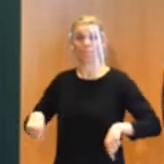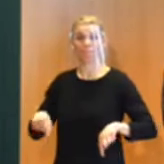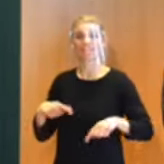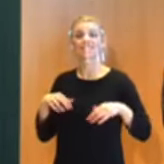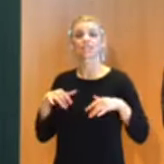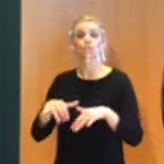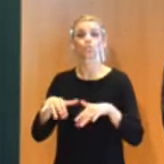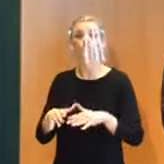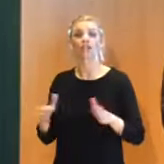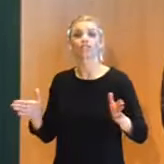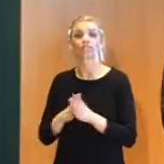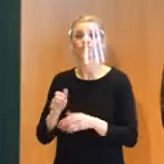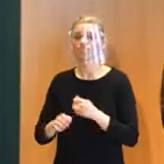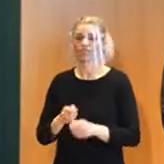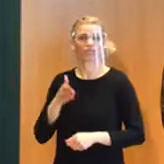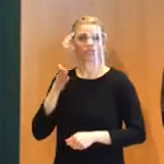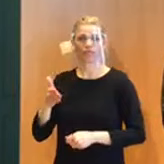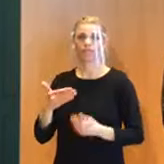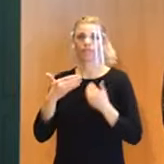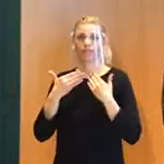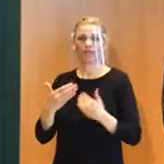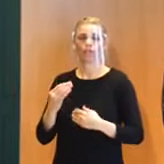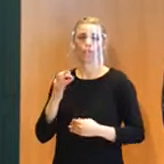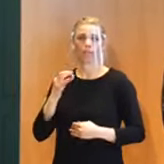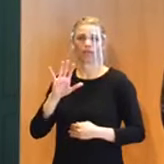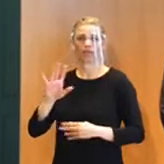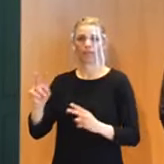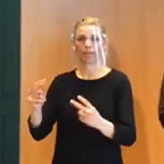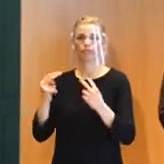podieľať nebudeme. Ďakujem pekne za vašu pozornosť.